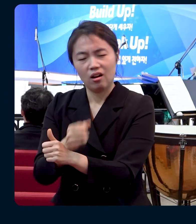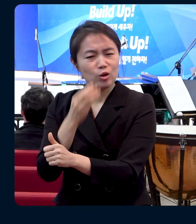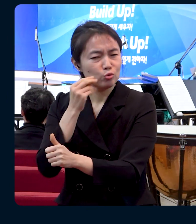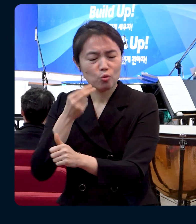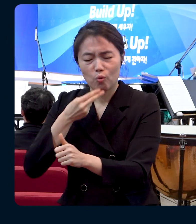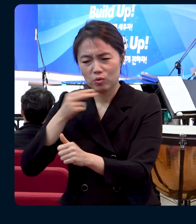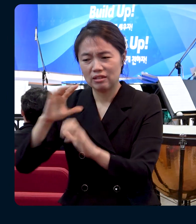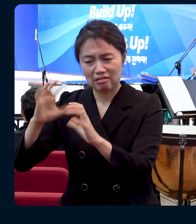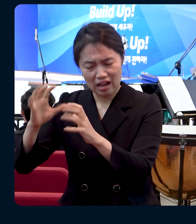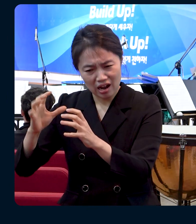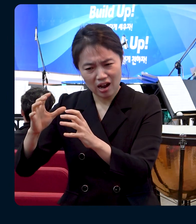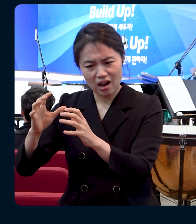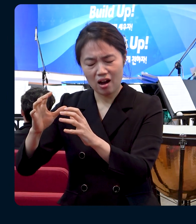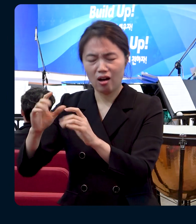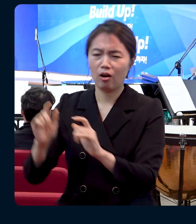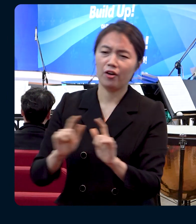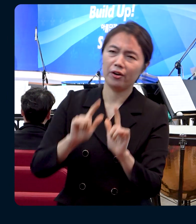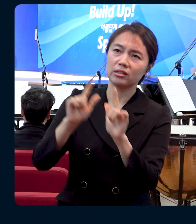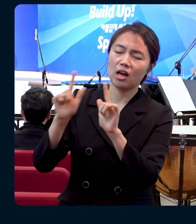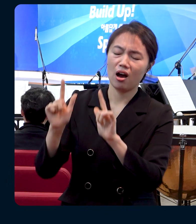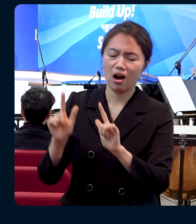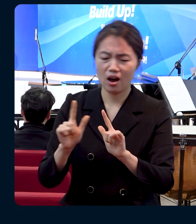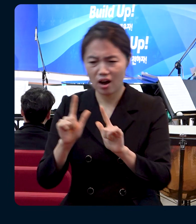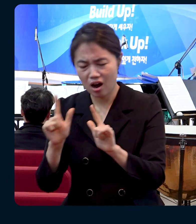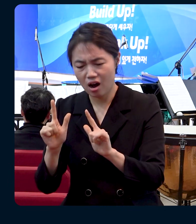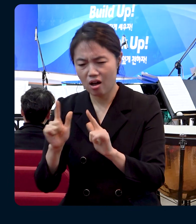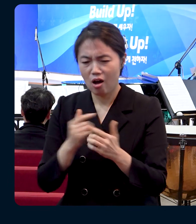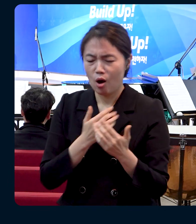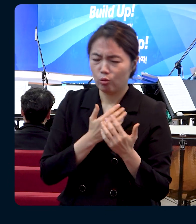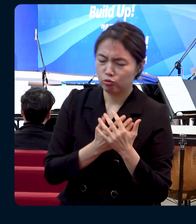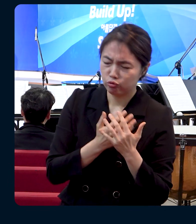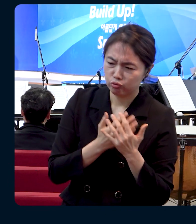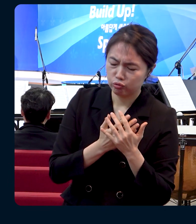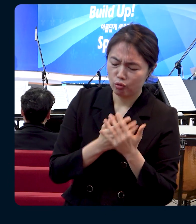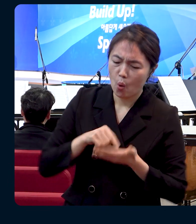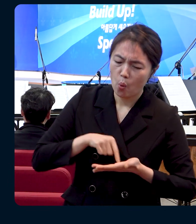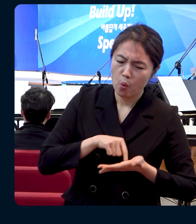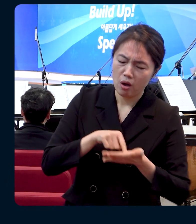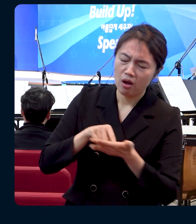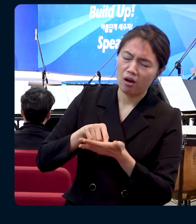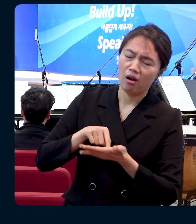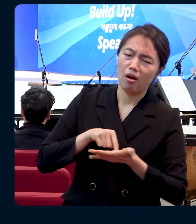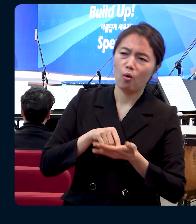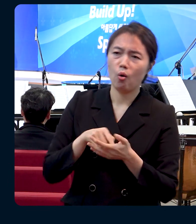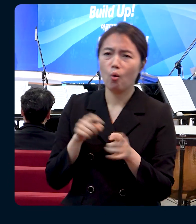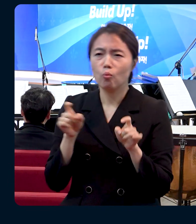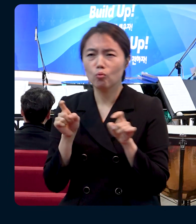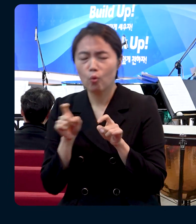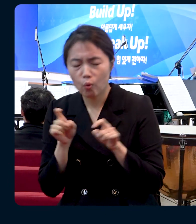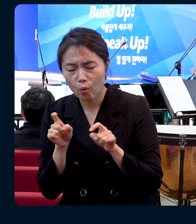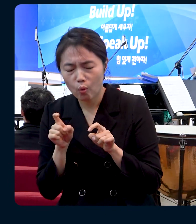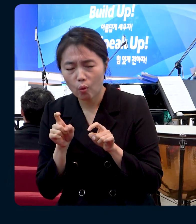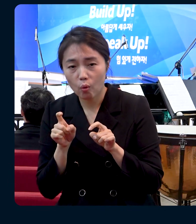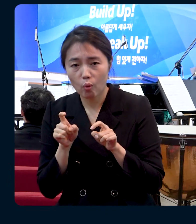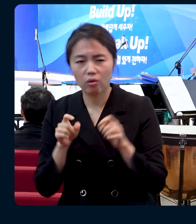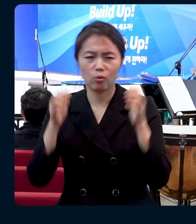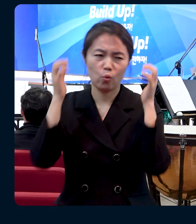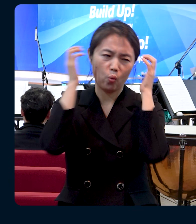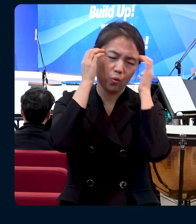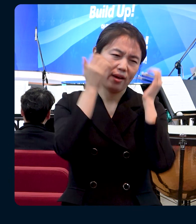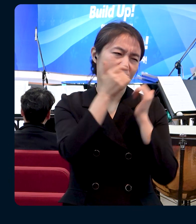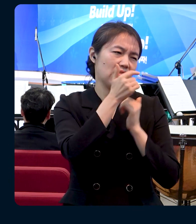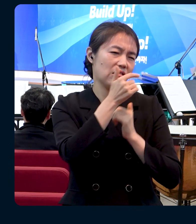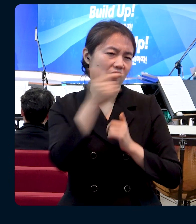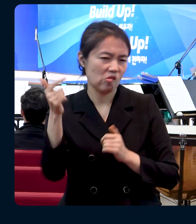곳에서 겪게 되는 그 삶에 대한 두려움과 외로움과 불안함의 그 고통은요, 상상을